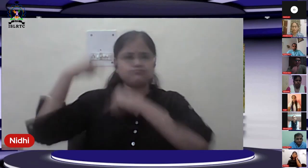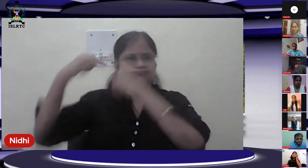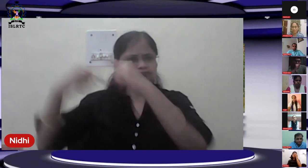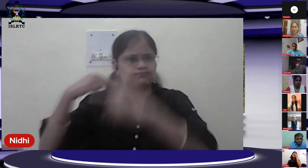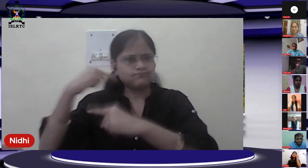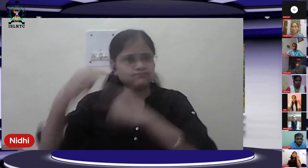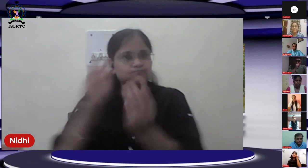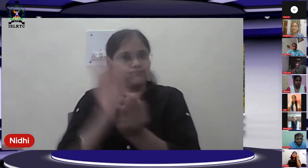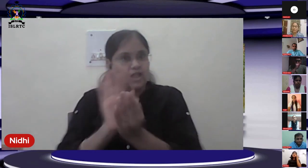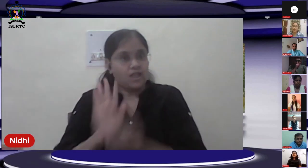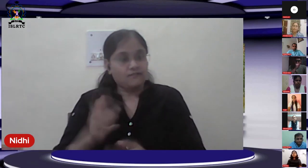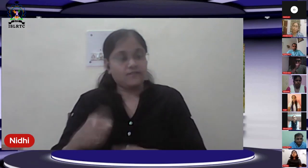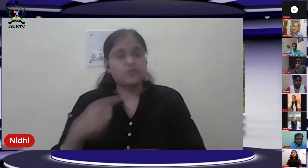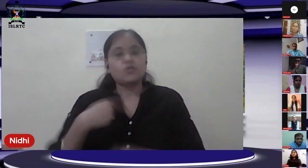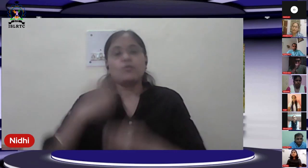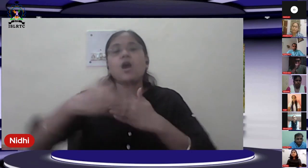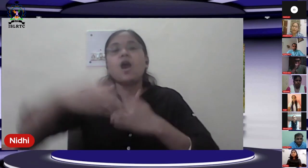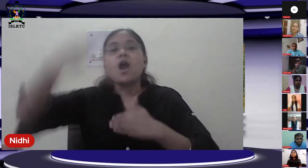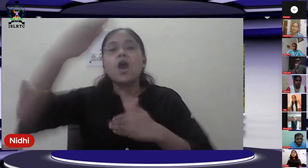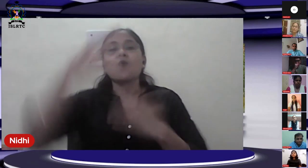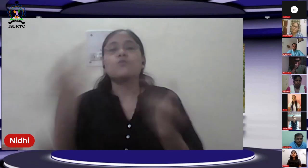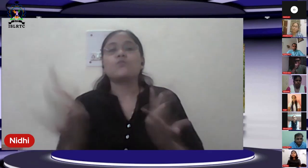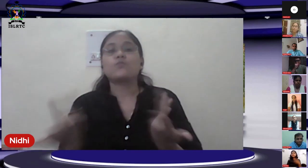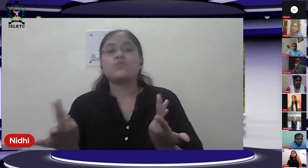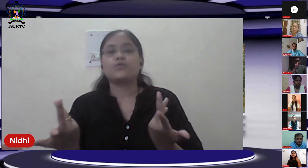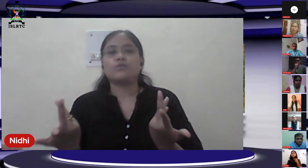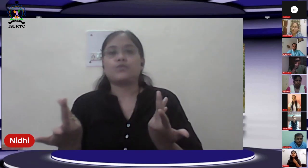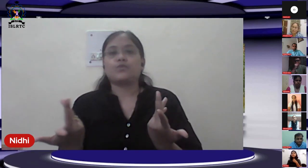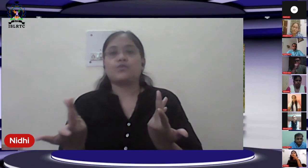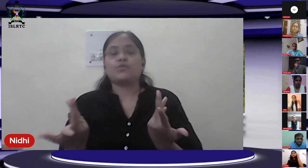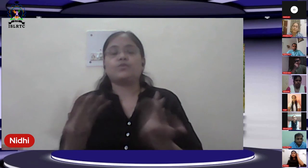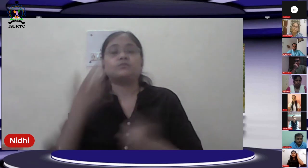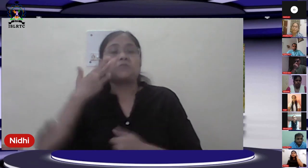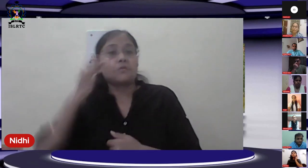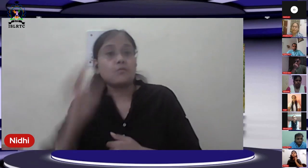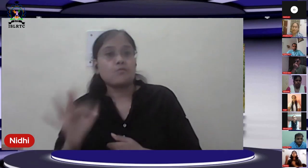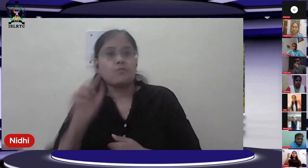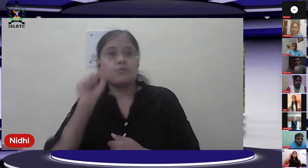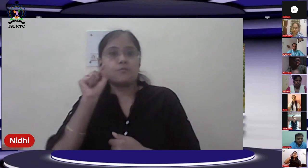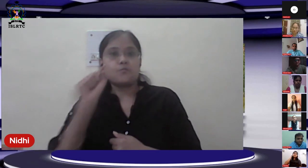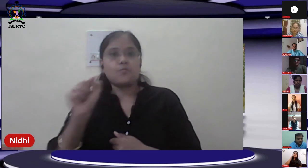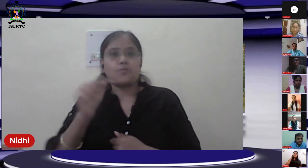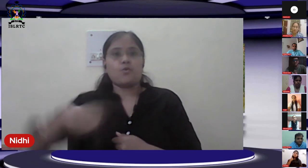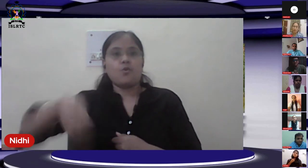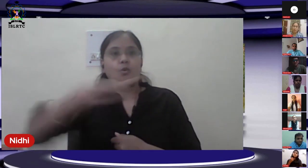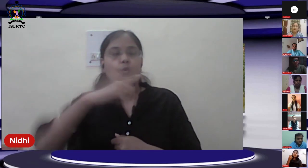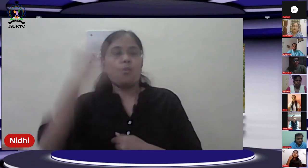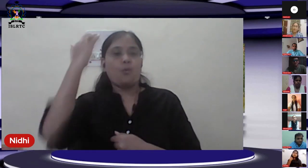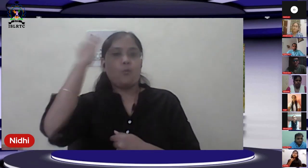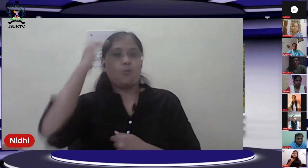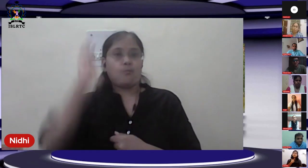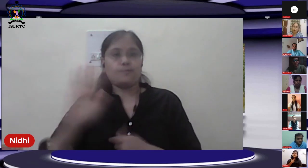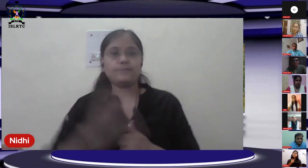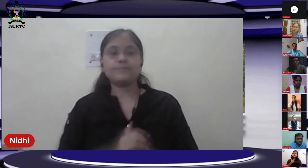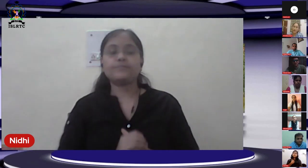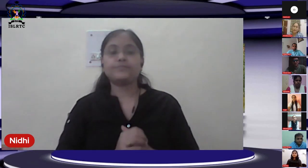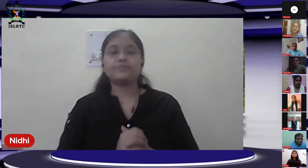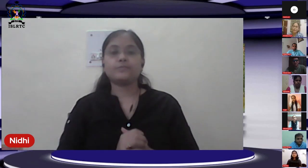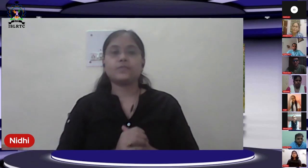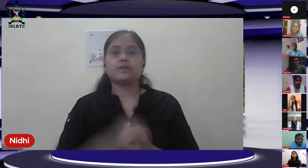सकते हैं। देखिए ये बहुत बड़ी बात है, सर ने भी बोला और हम सब भी जानते हैं, आज बहुत सारी कंट्री